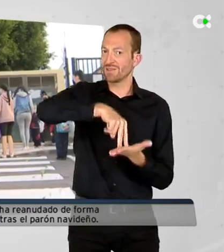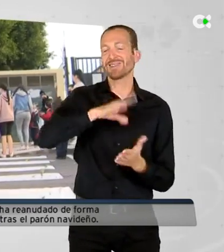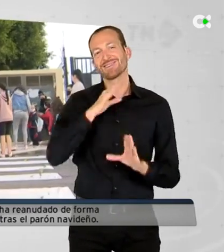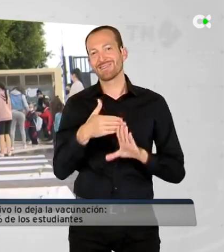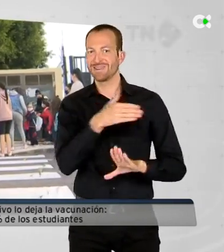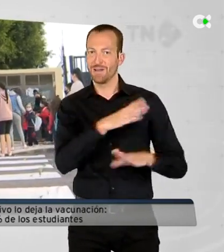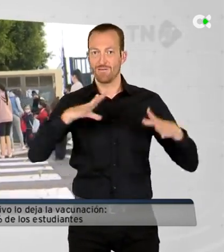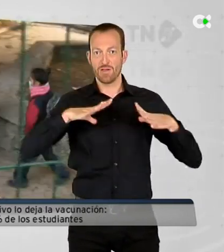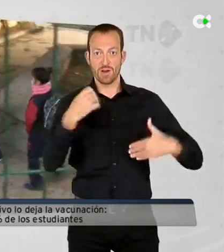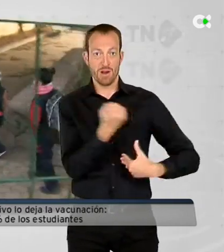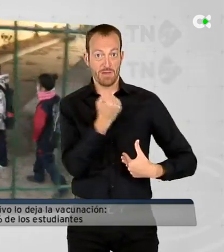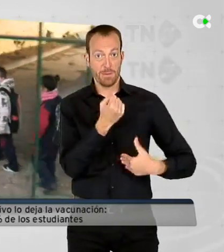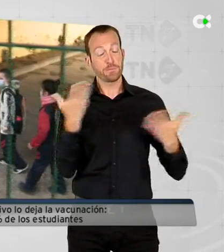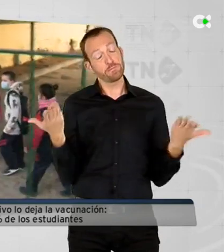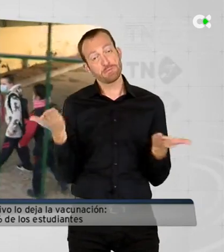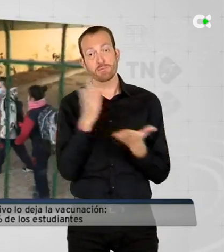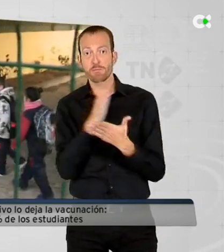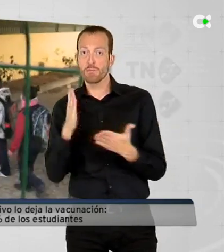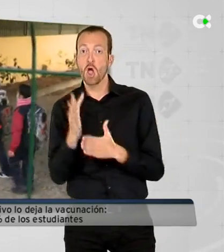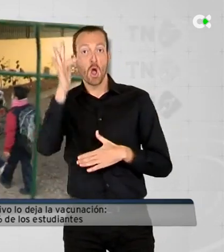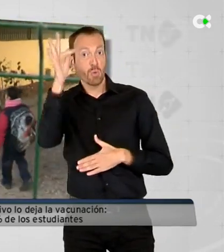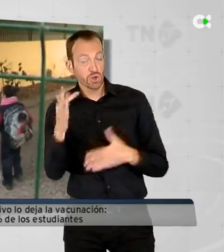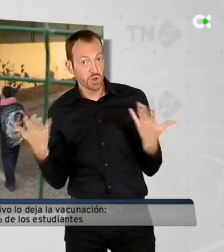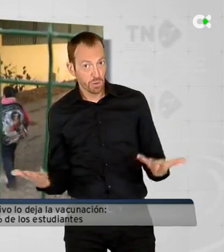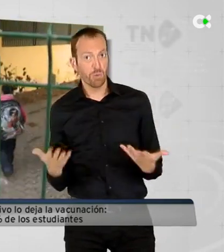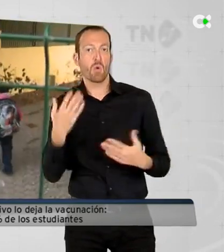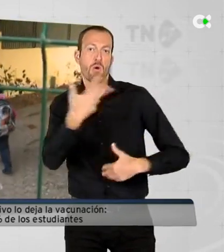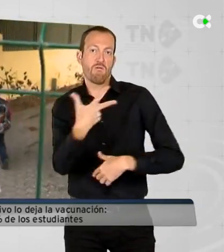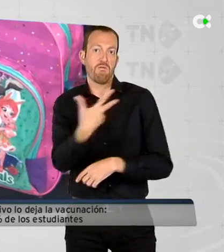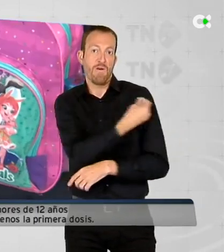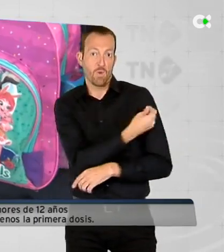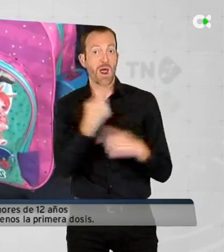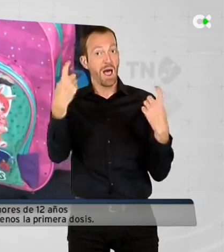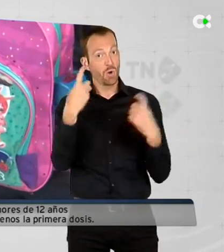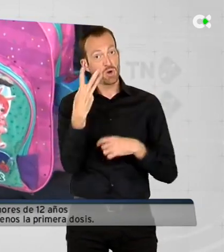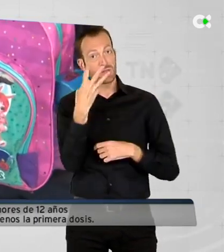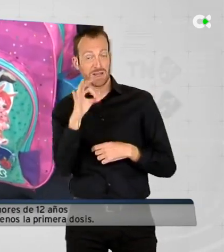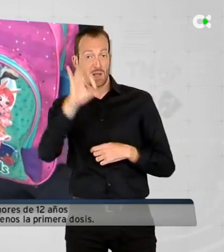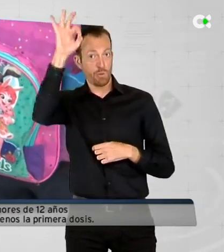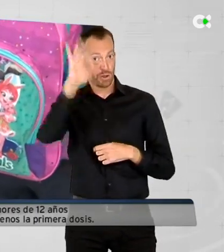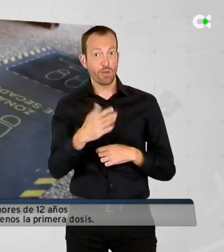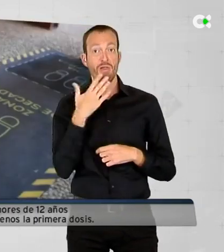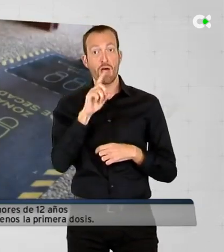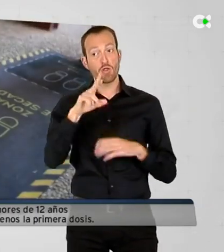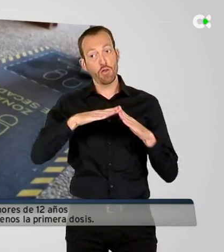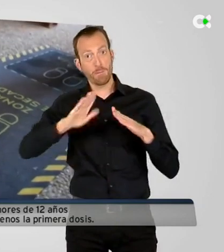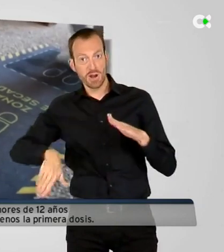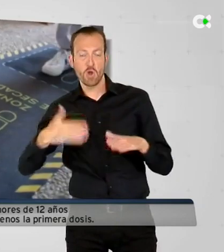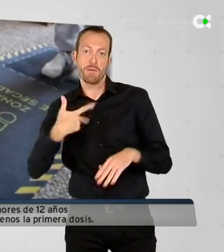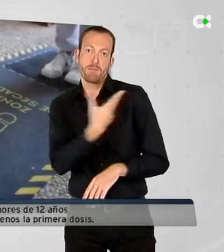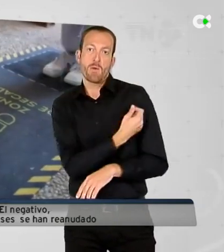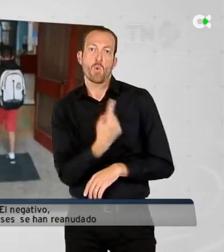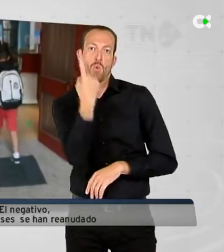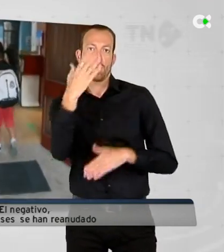paro navideño. El dato positivo lo deja la vacunación. Un 30% de los estudiantes menores de 12 años tiene al menos la primera